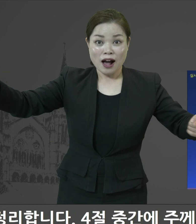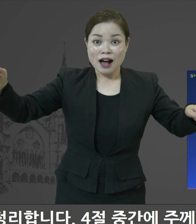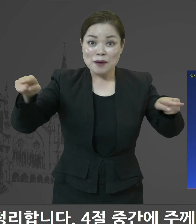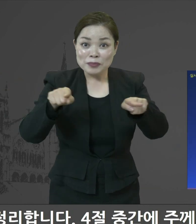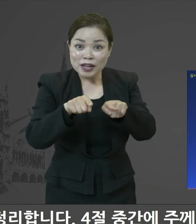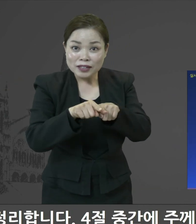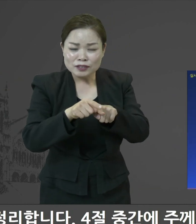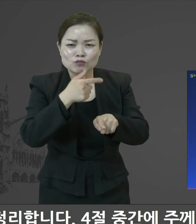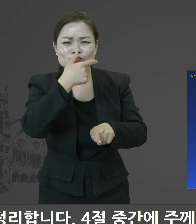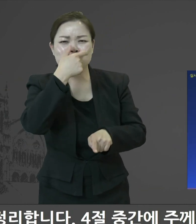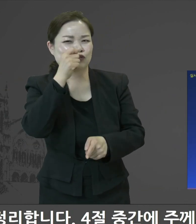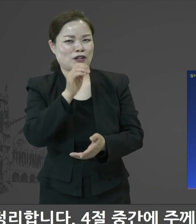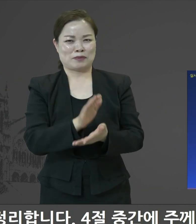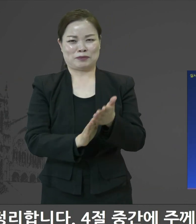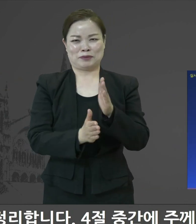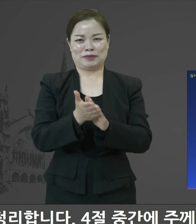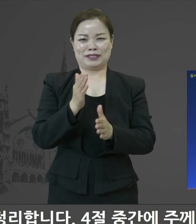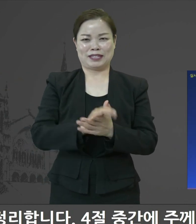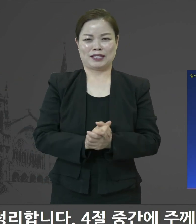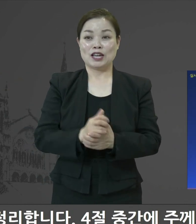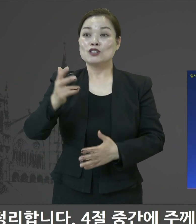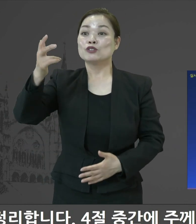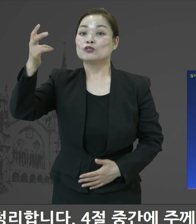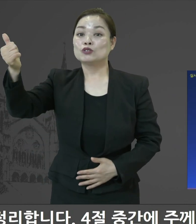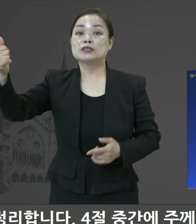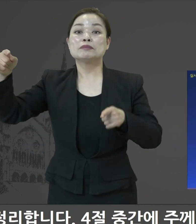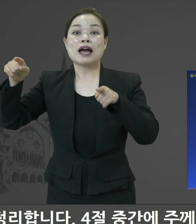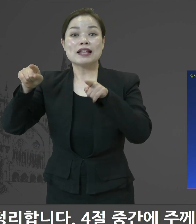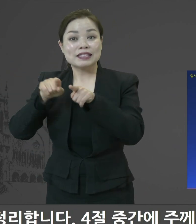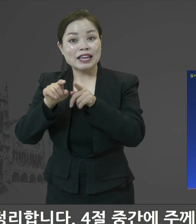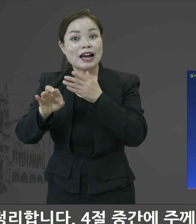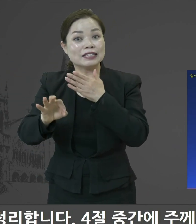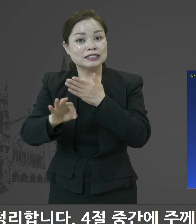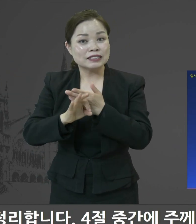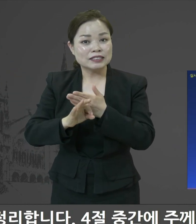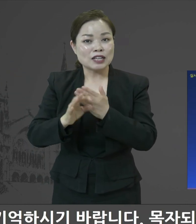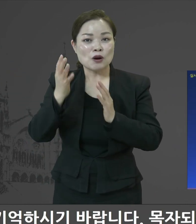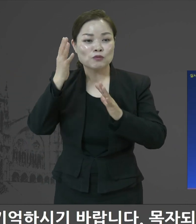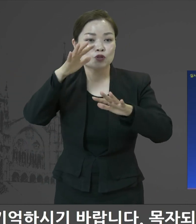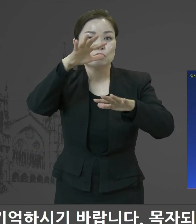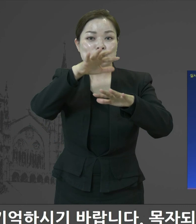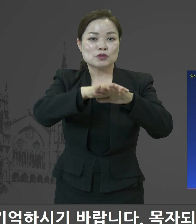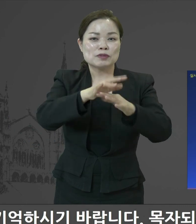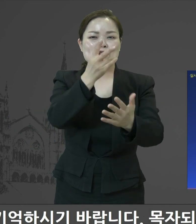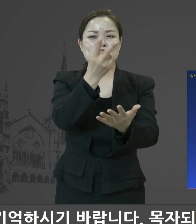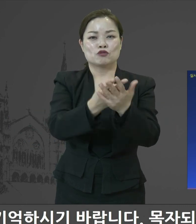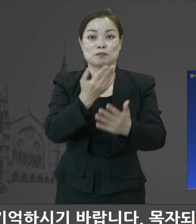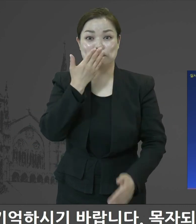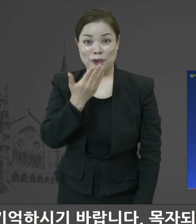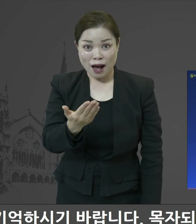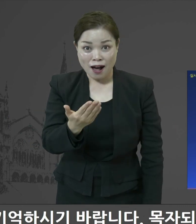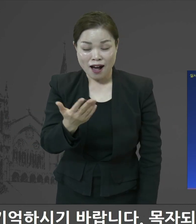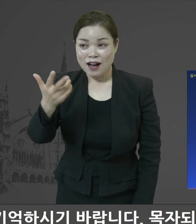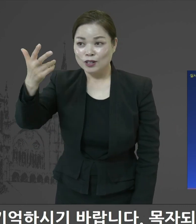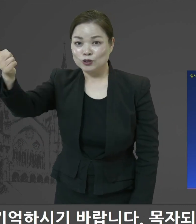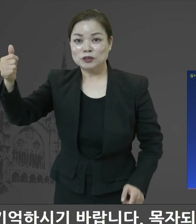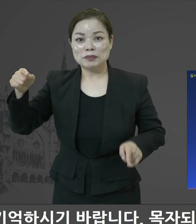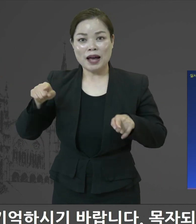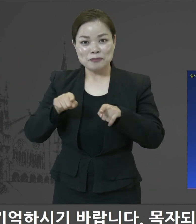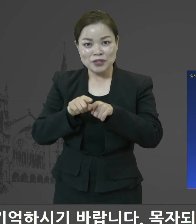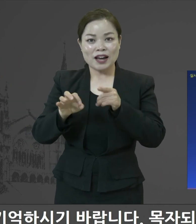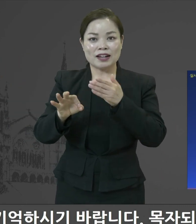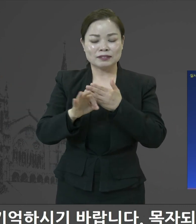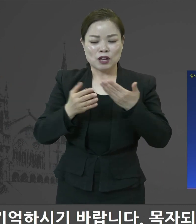하시면 부족함이 없습니다. 주님이 함께 하시면 푸른 풀밭에 누울 수 있습니다. 주님이 함께